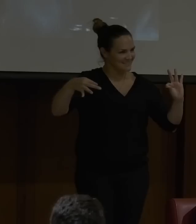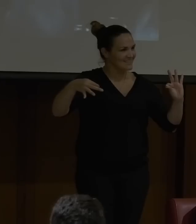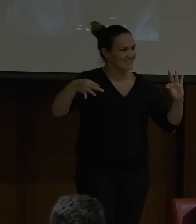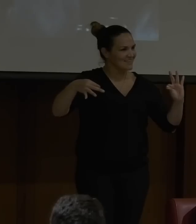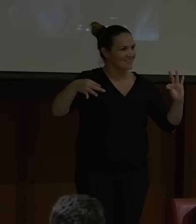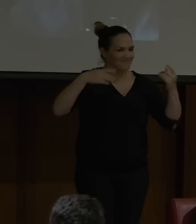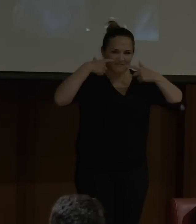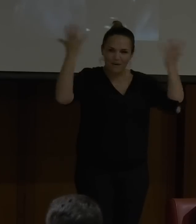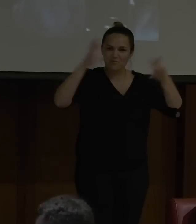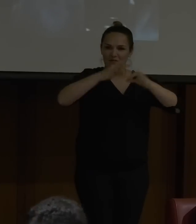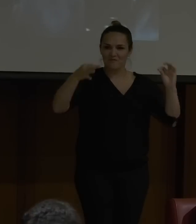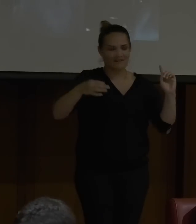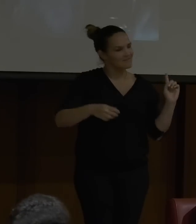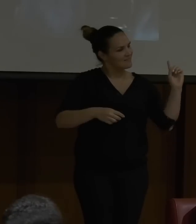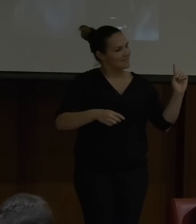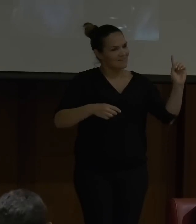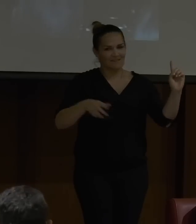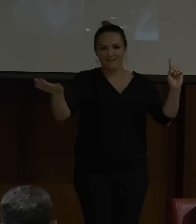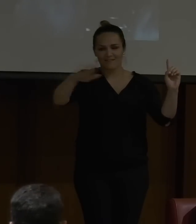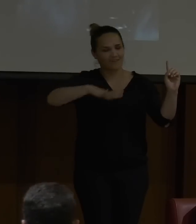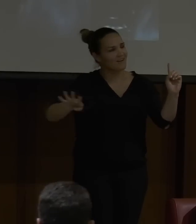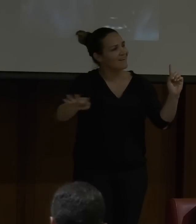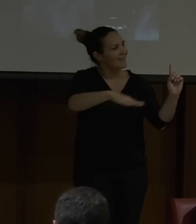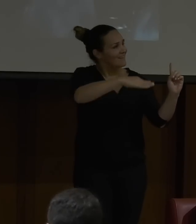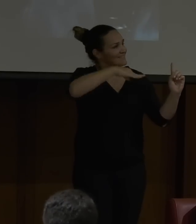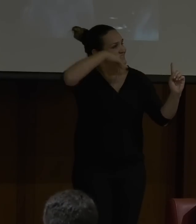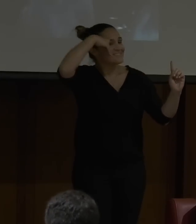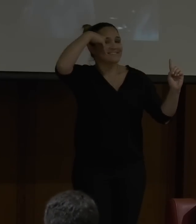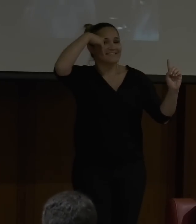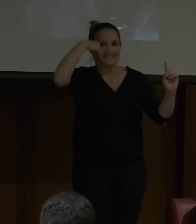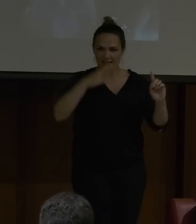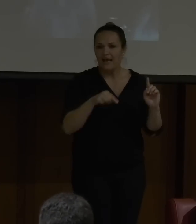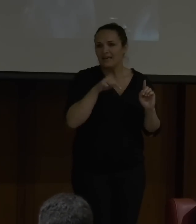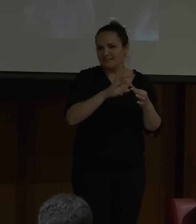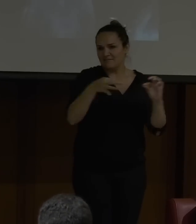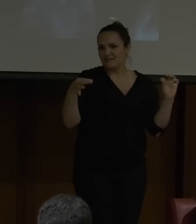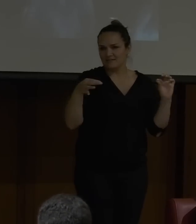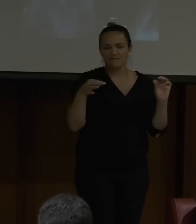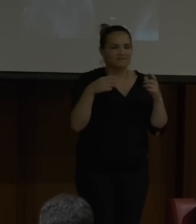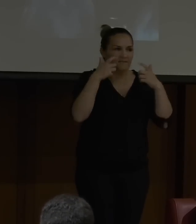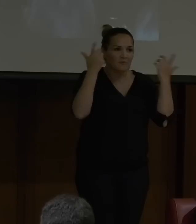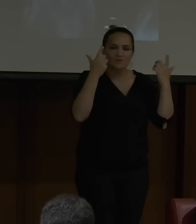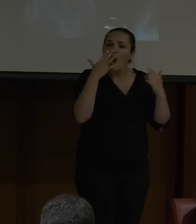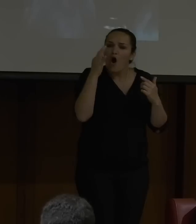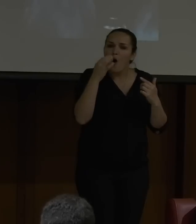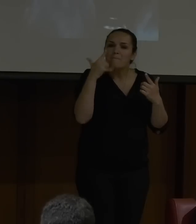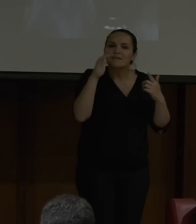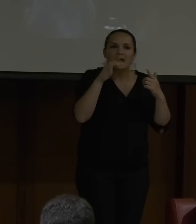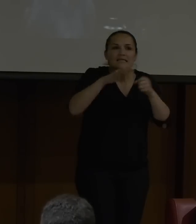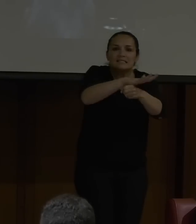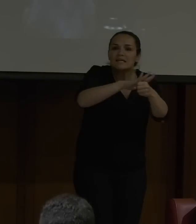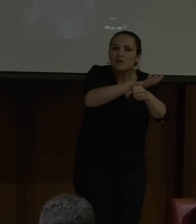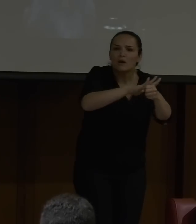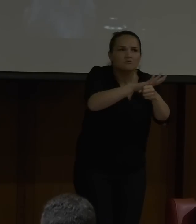se inmortalizó. Yo pienso que Leandro Díaz, esa capacidad de vivencia, de poder expresar de